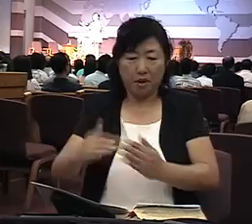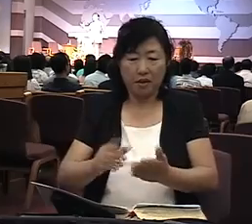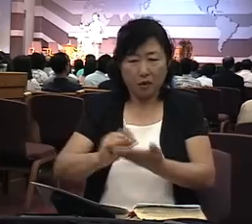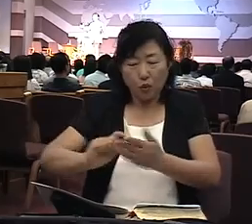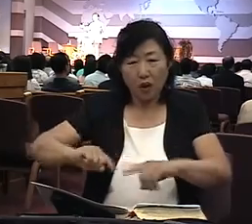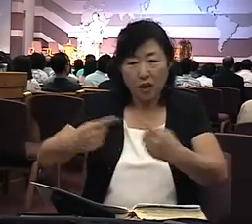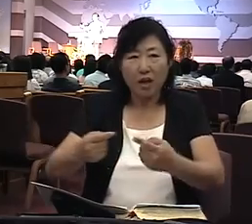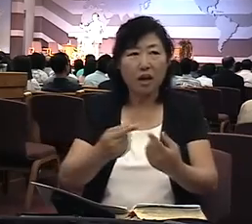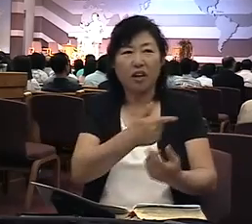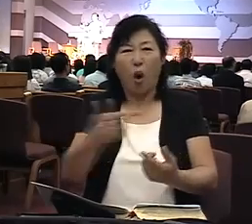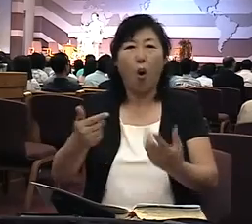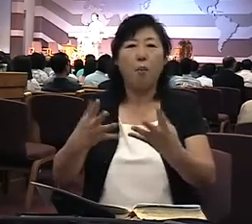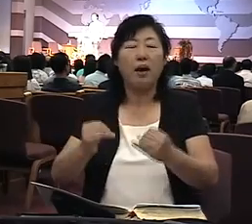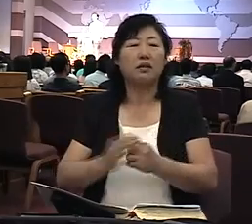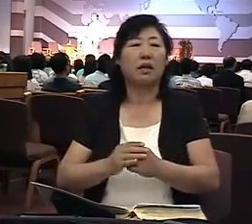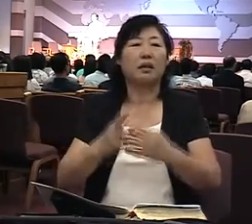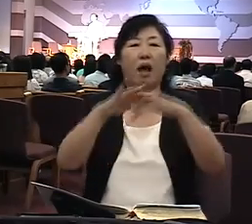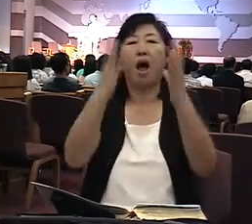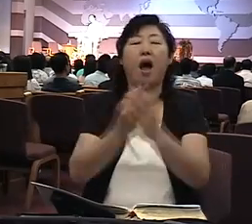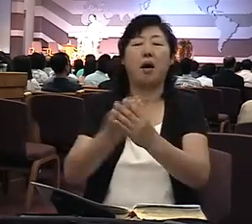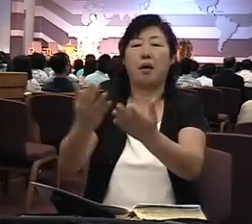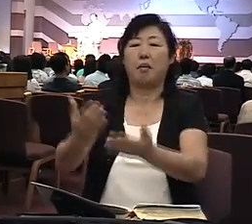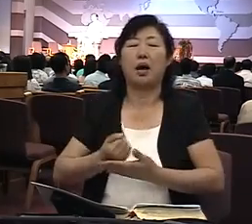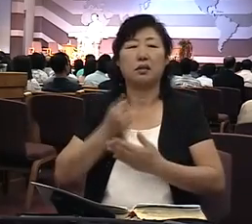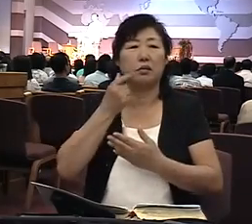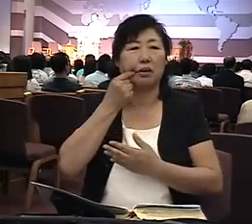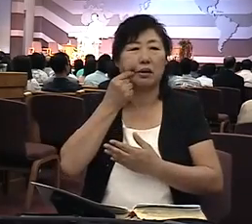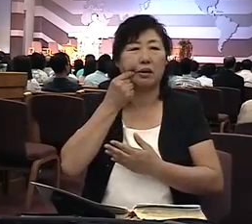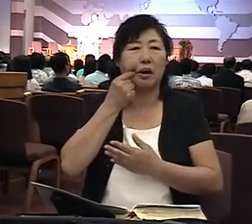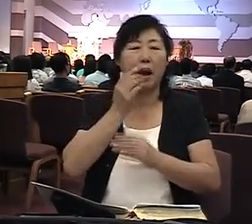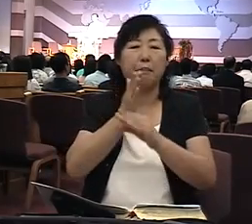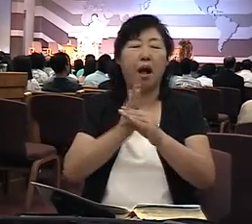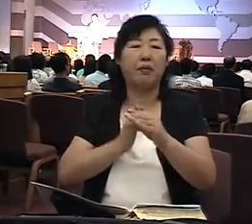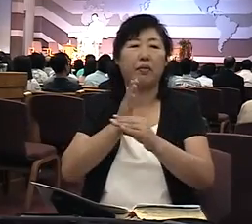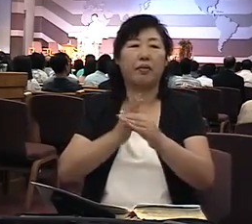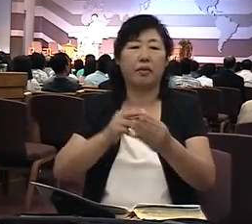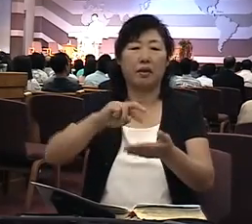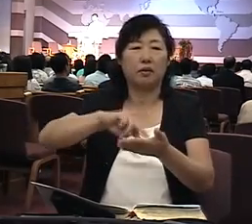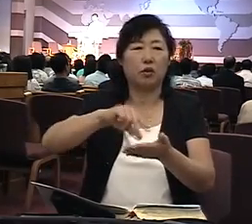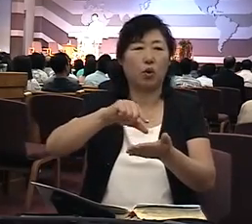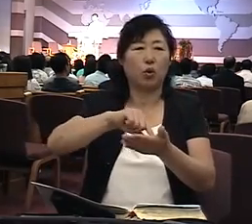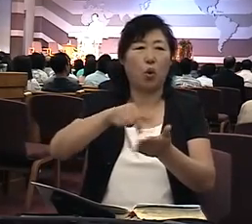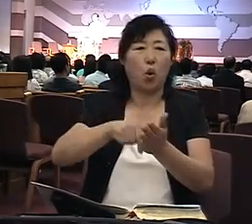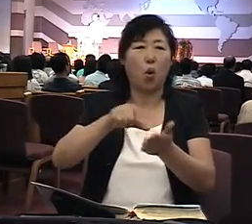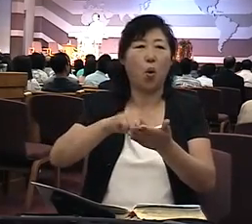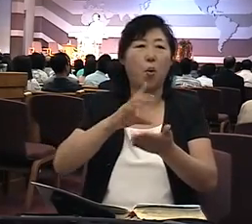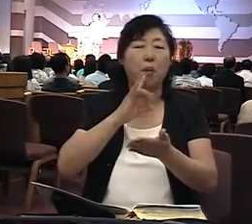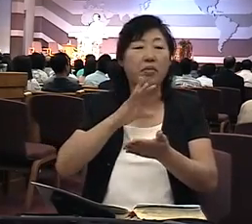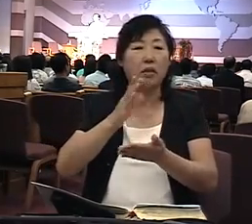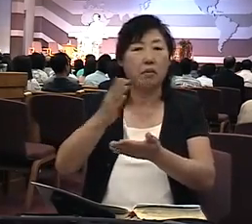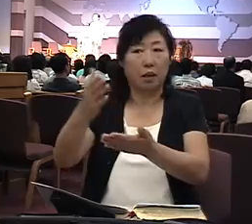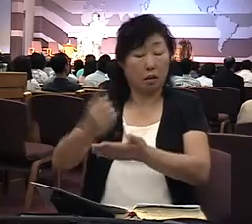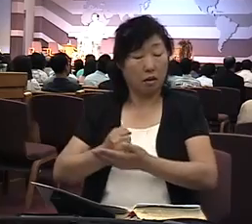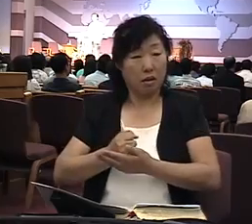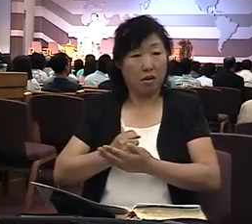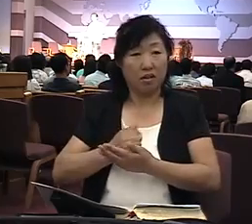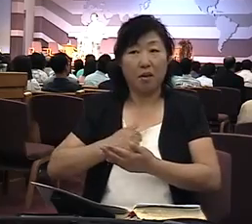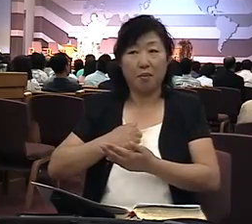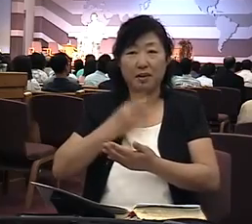하셔가지고 다 받을 수가 없어서 한 반 정도뿐이 받지 못했습니다. 글쎄 이제 우리 목회자들 2개, 2반, 3반